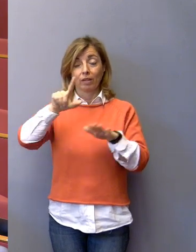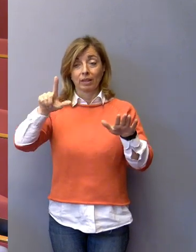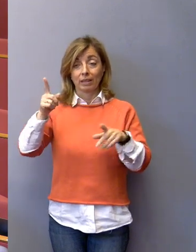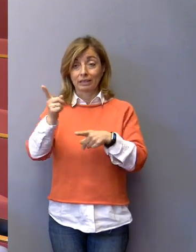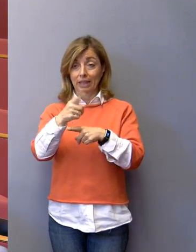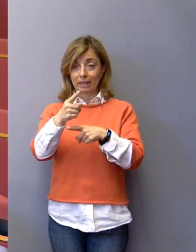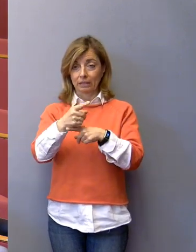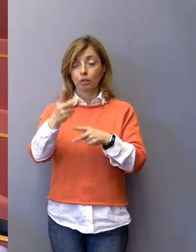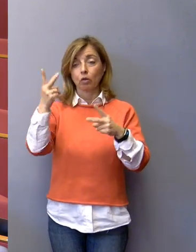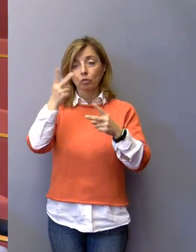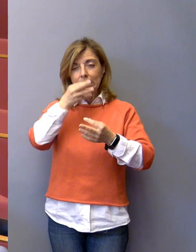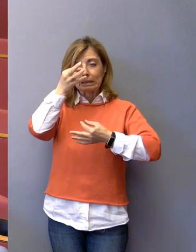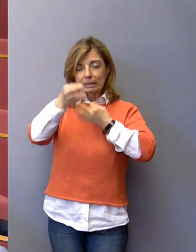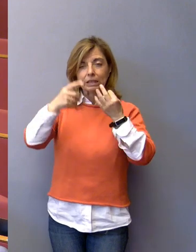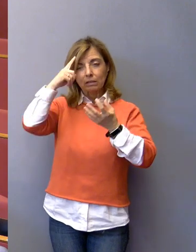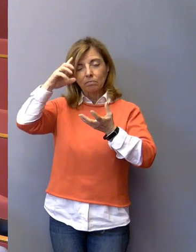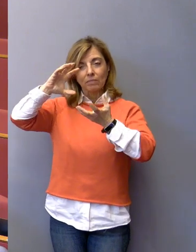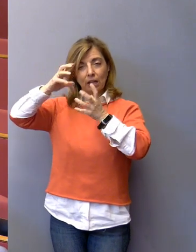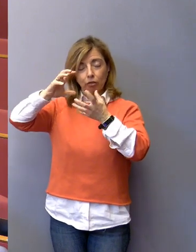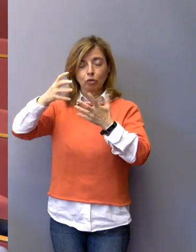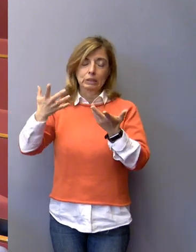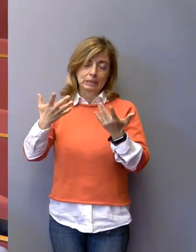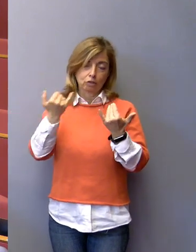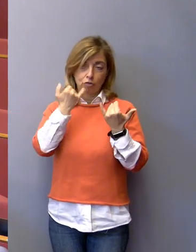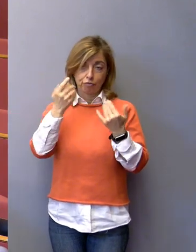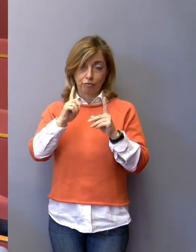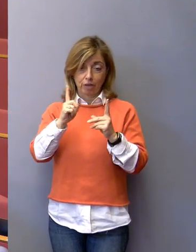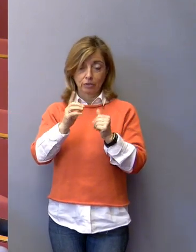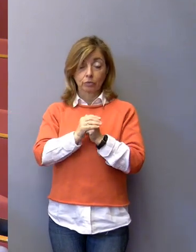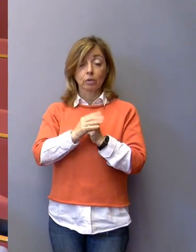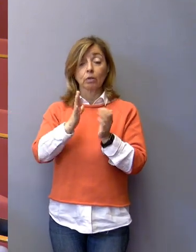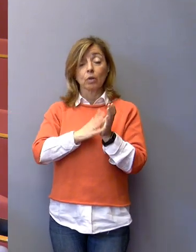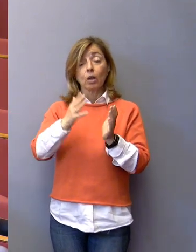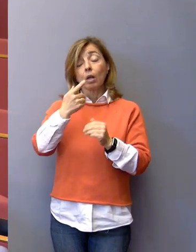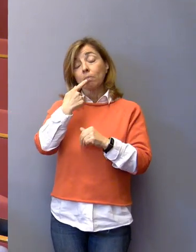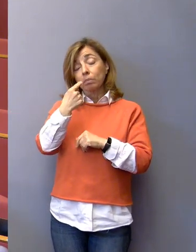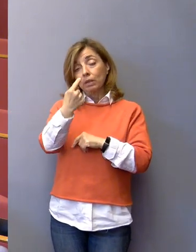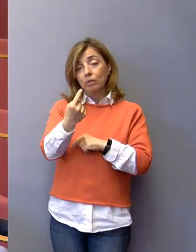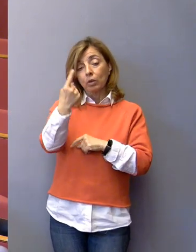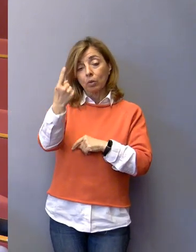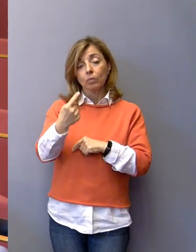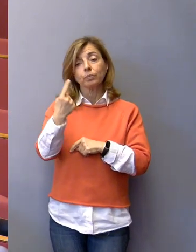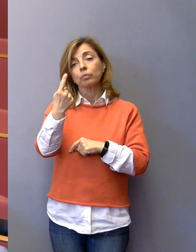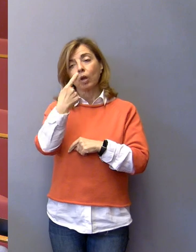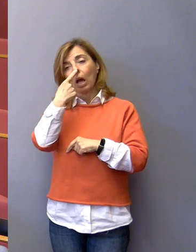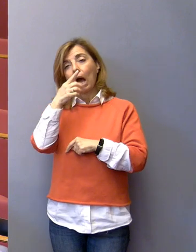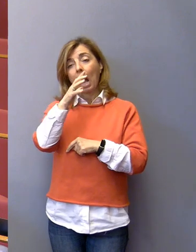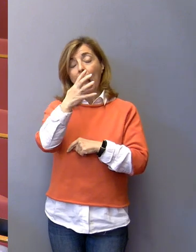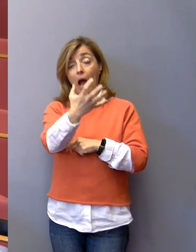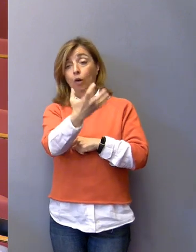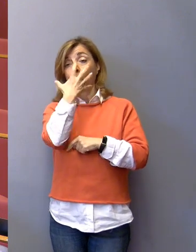diciamo così questi quattro minuti per dire due cose la prima rispetto a un'accusa arrivata anche l'assessore Masha che rimando al mittente